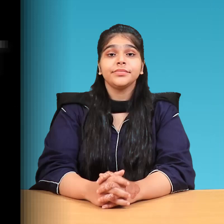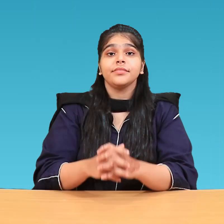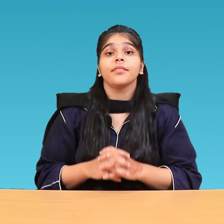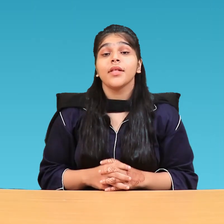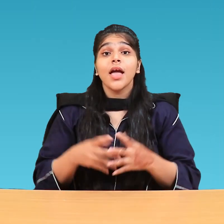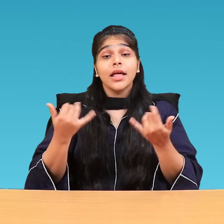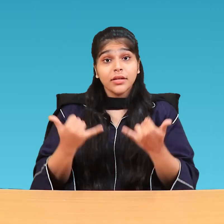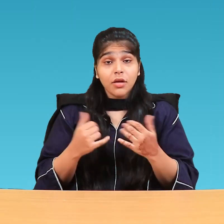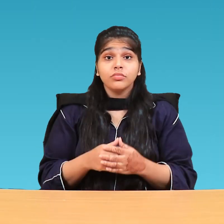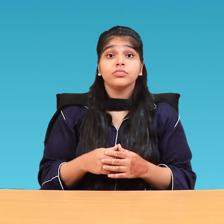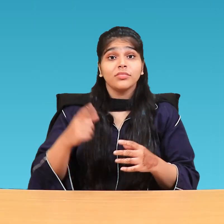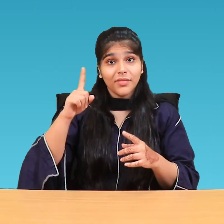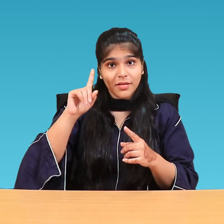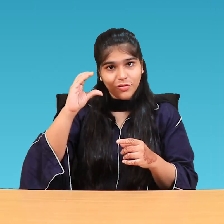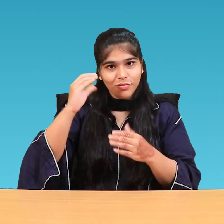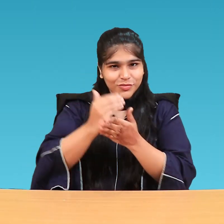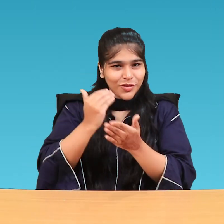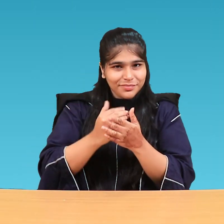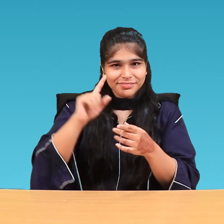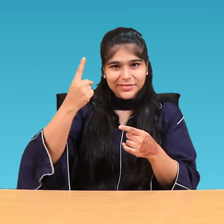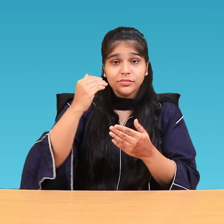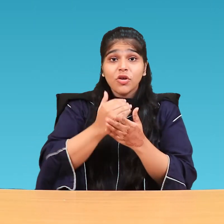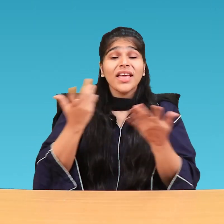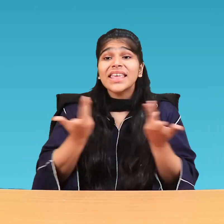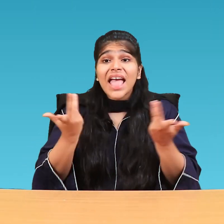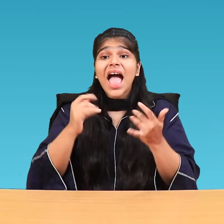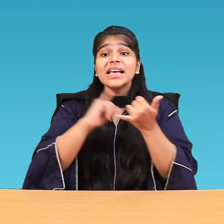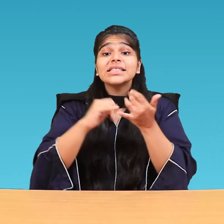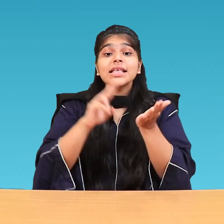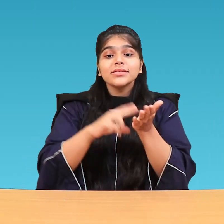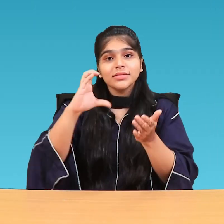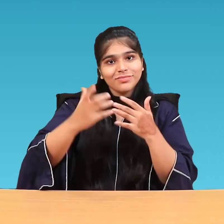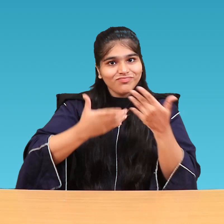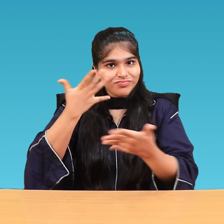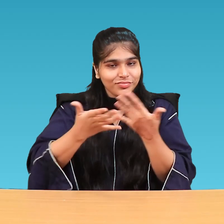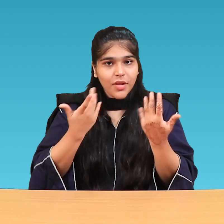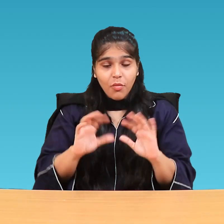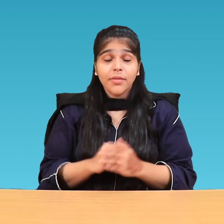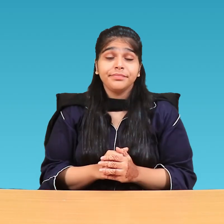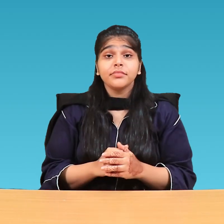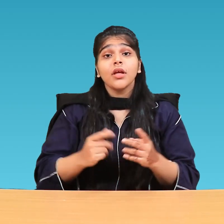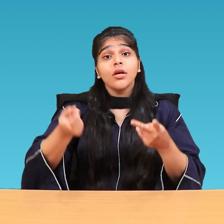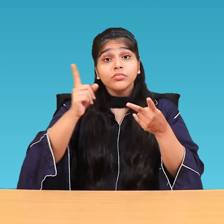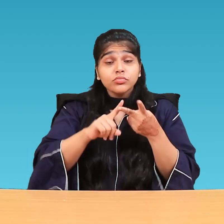Now that was a little detail on what is the SNC. अब हम आपको कवर करेंगे